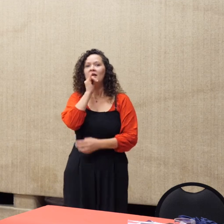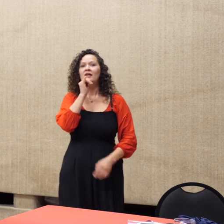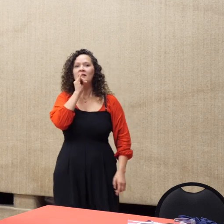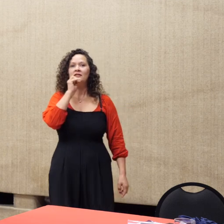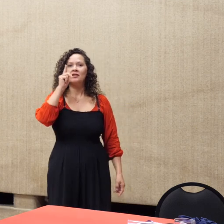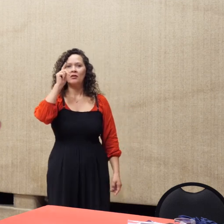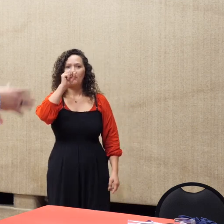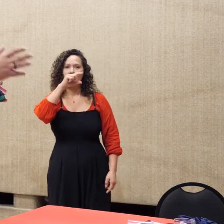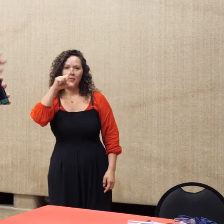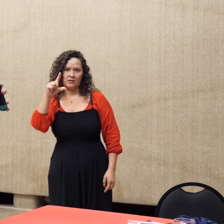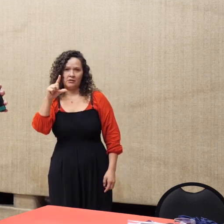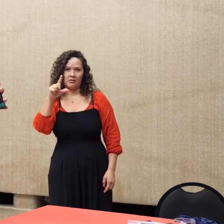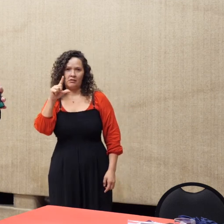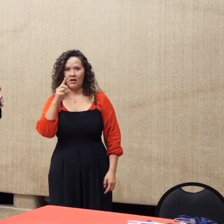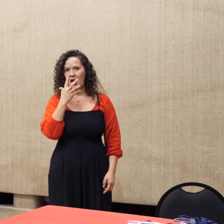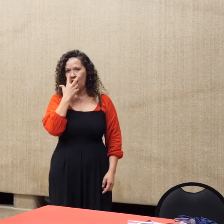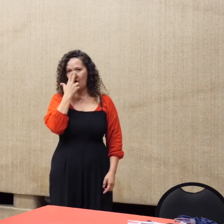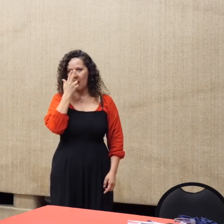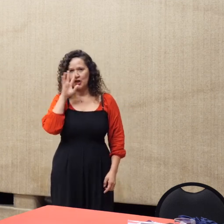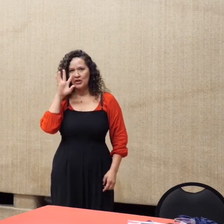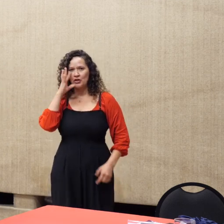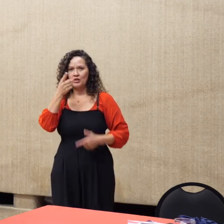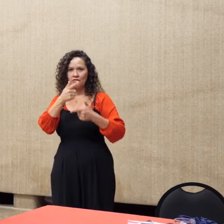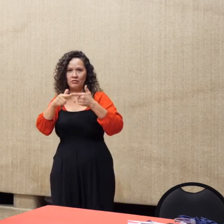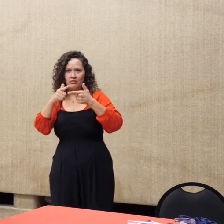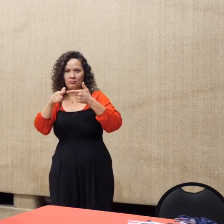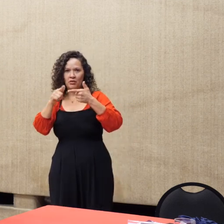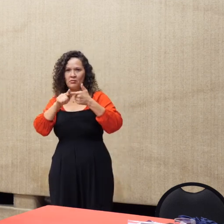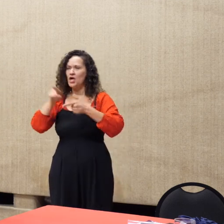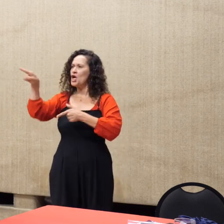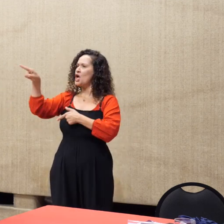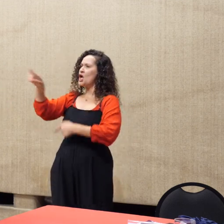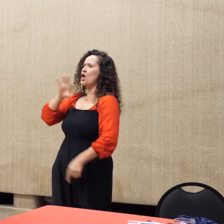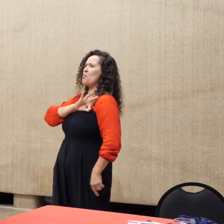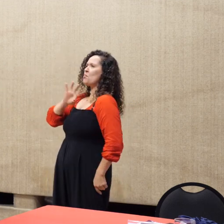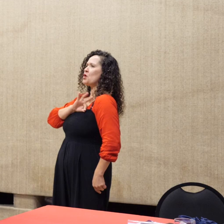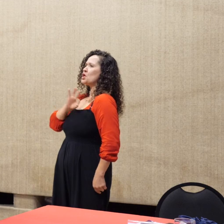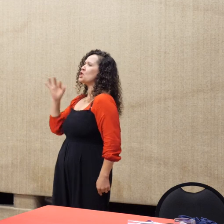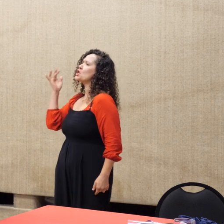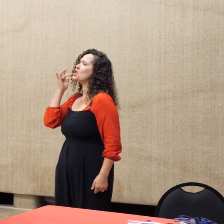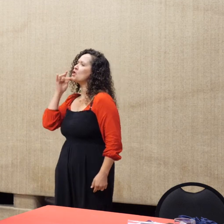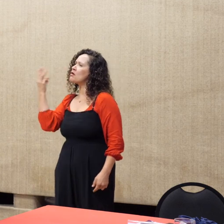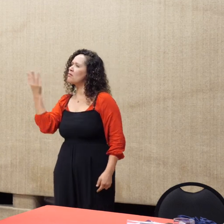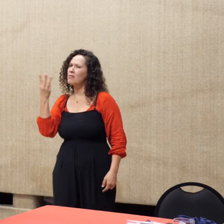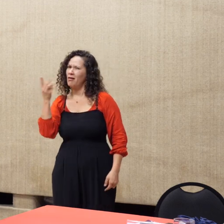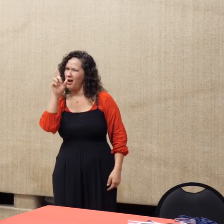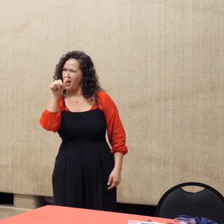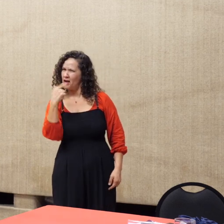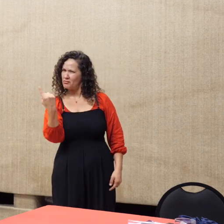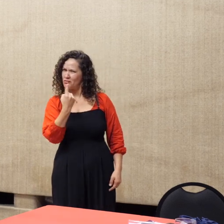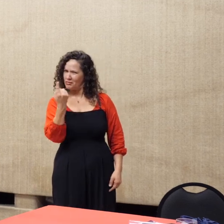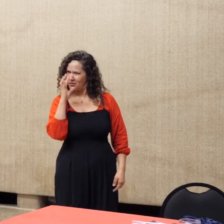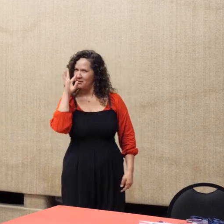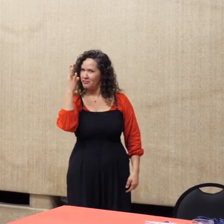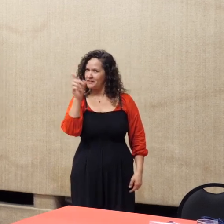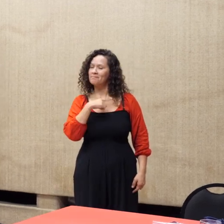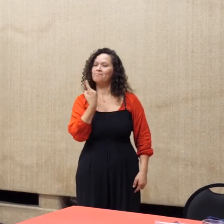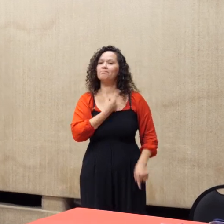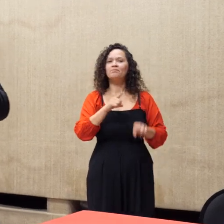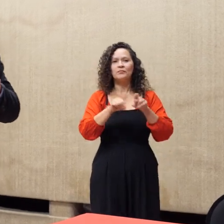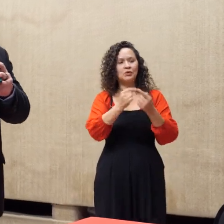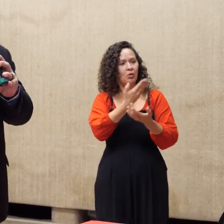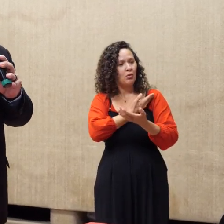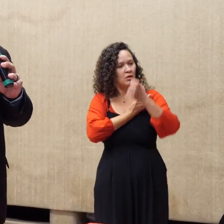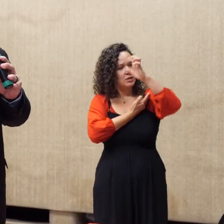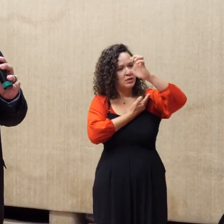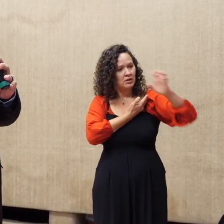que é achar que a resolução do problema de segurança pública é gritar aí, polícia, maconha, uma delícia. E a gente fica também com companheiros